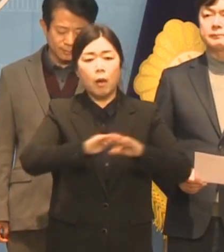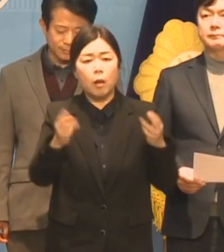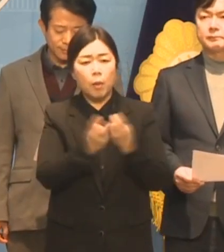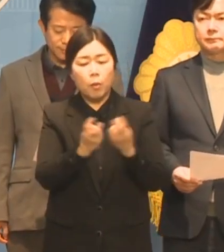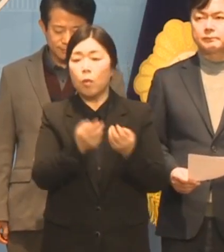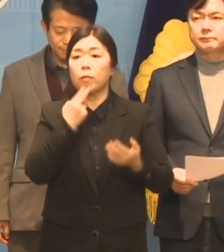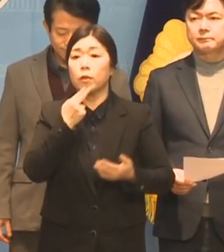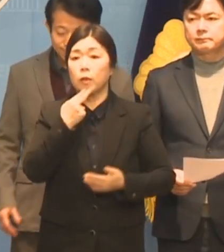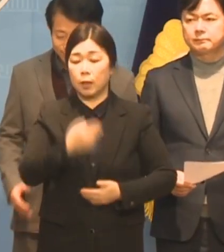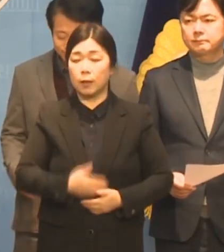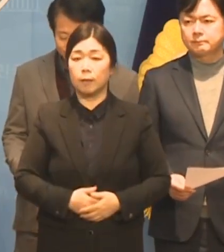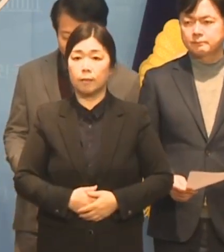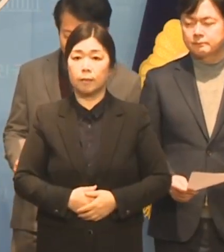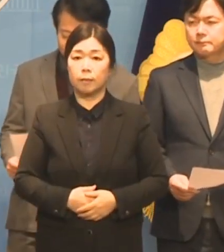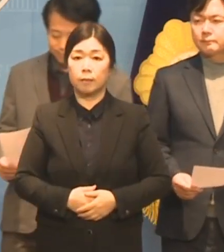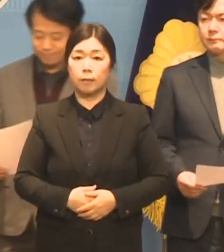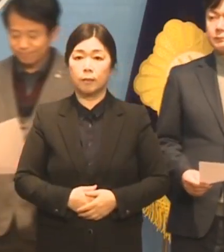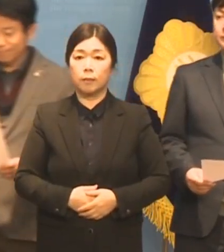현실입니다.